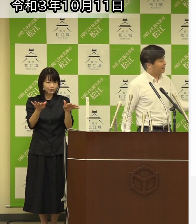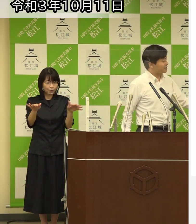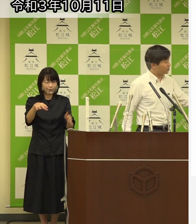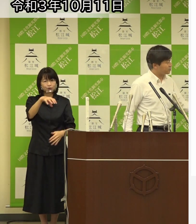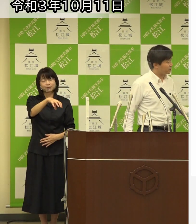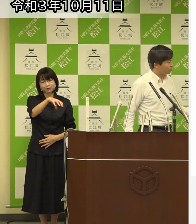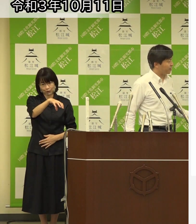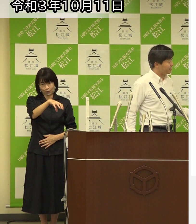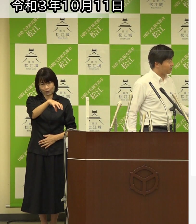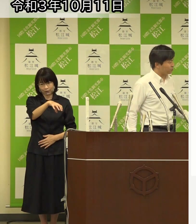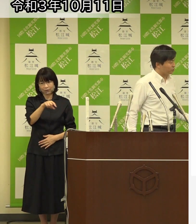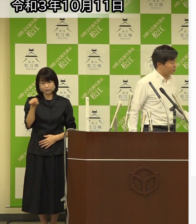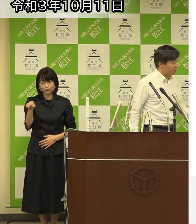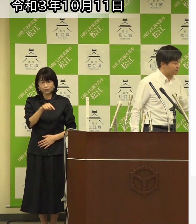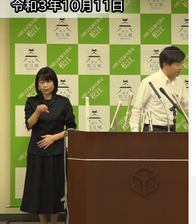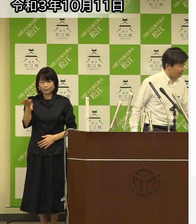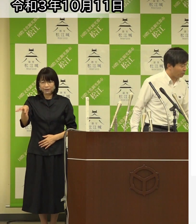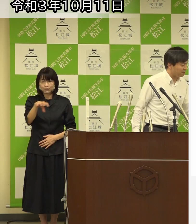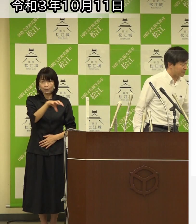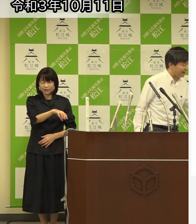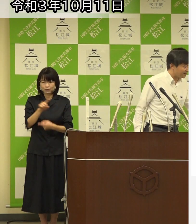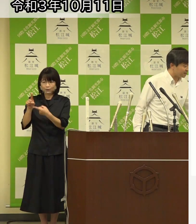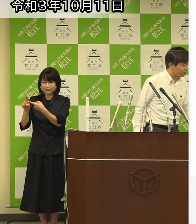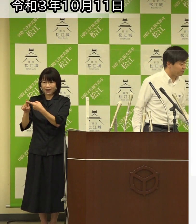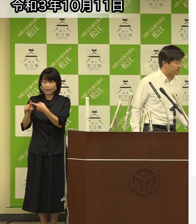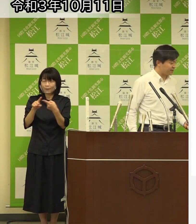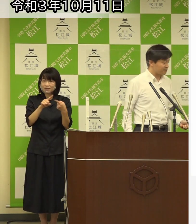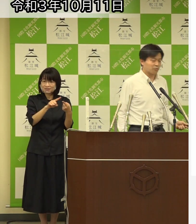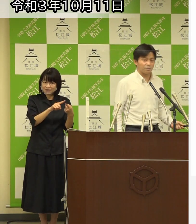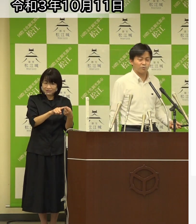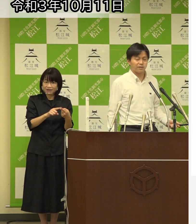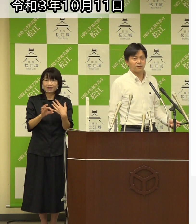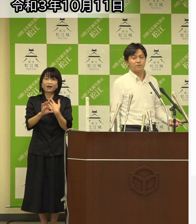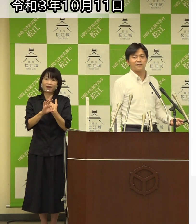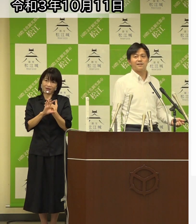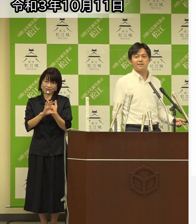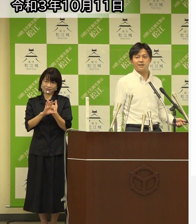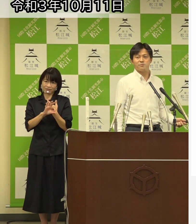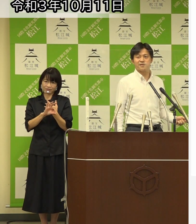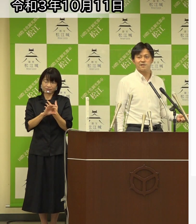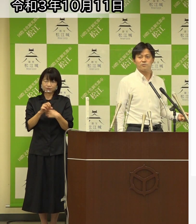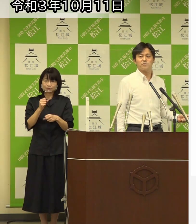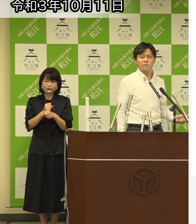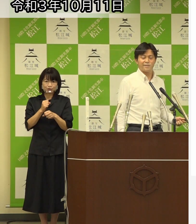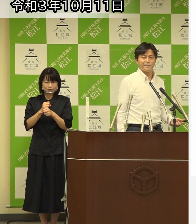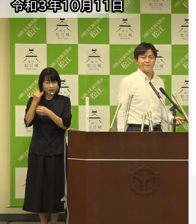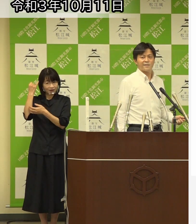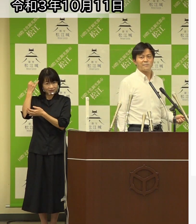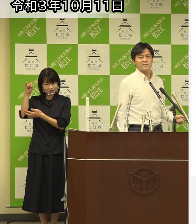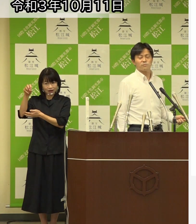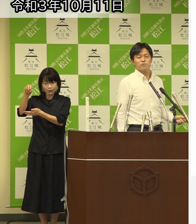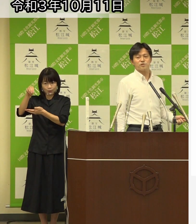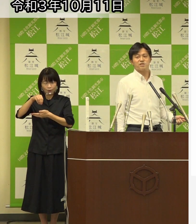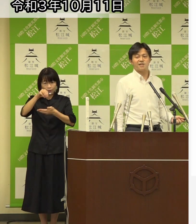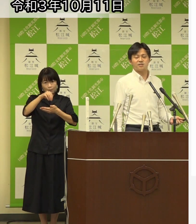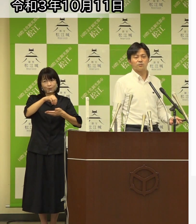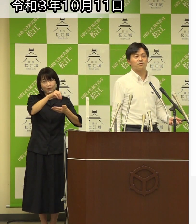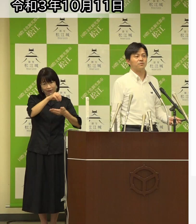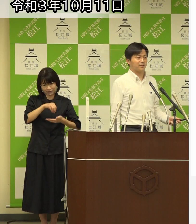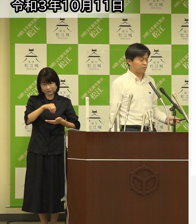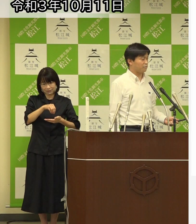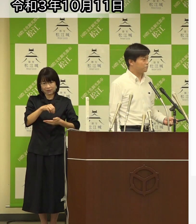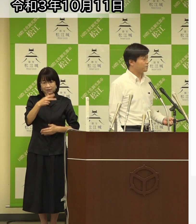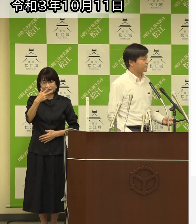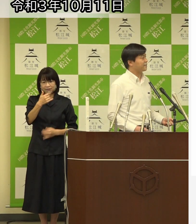ういったそれぞれのエリアごとの位置づけをまず案にしておりまして、そこにご意見をいただいて皆さんと一緒に松江の中心市街地を